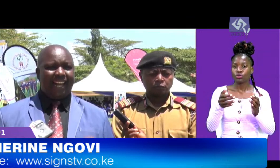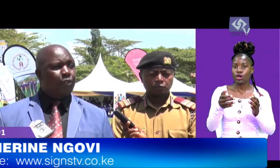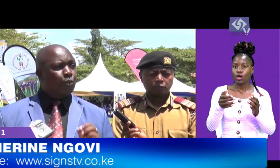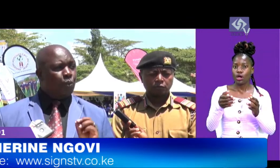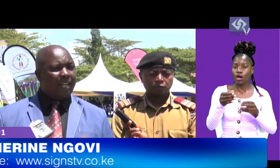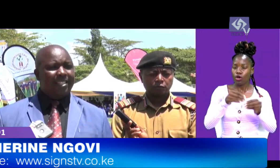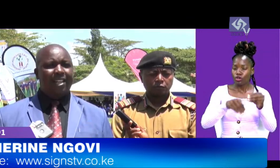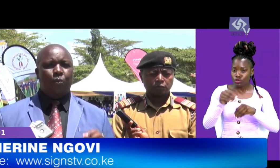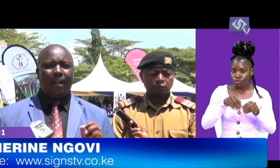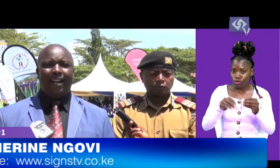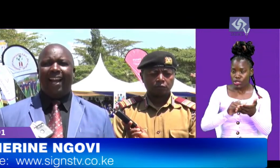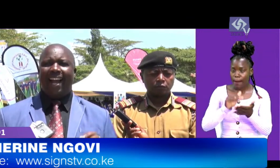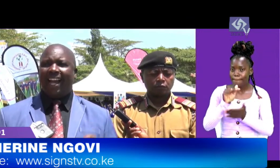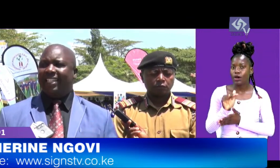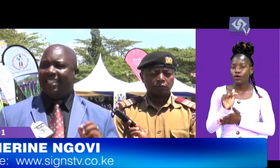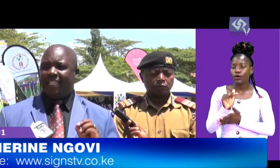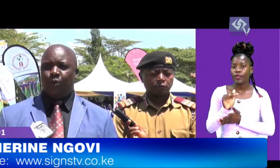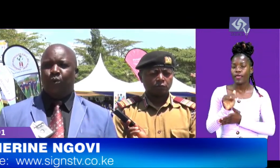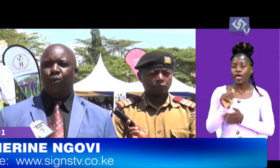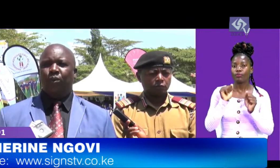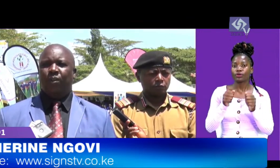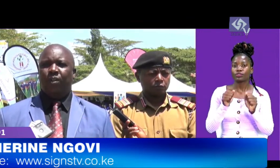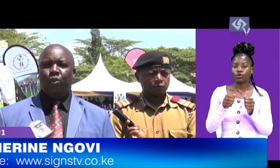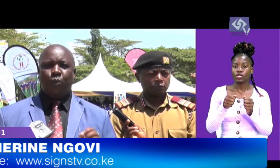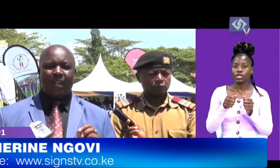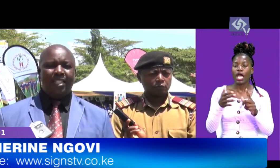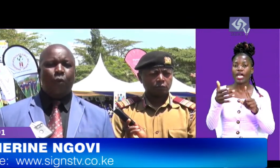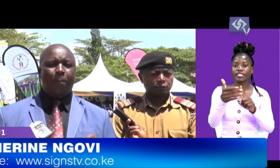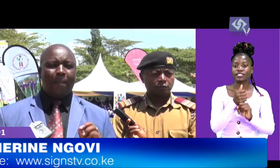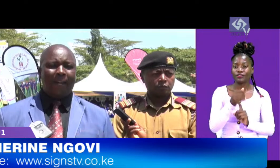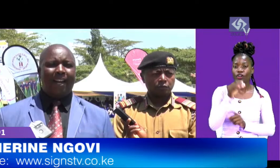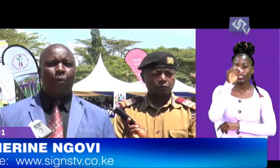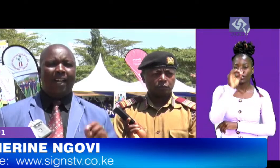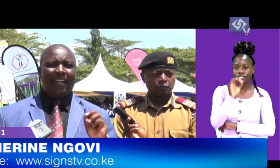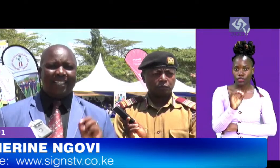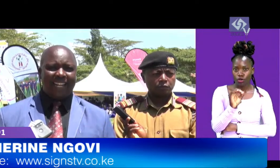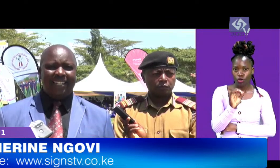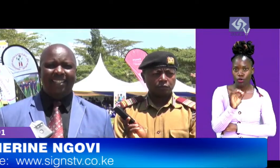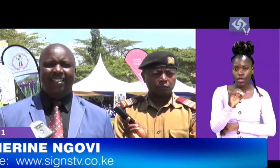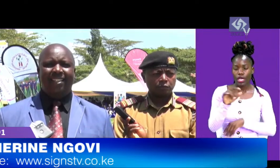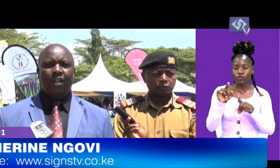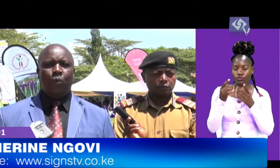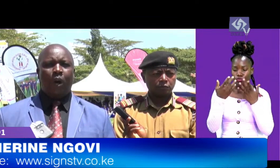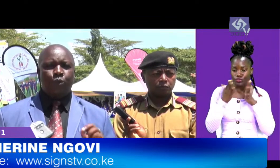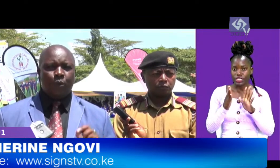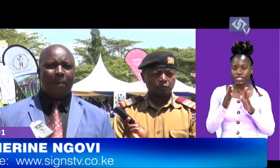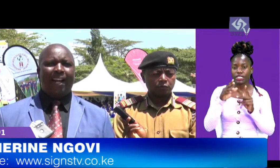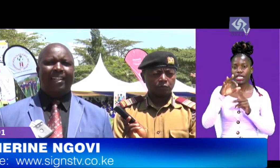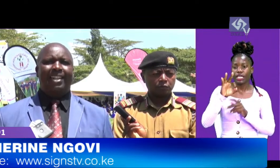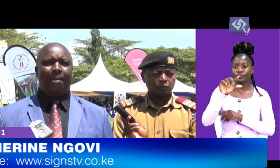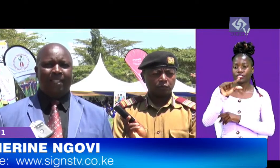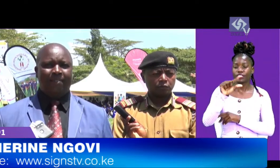ili tuweze kwenda hadi zero, tuweze kupambana na ukeketaji kwa ujumla katika jamii.